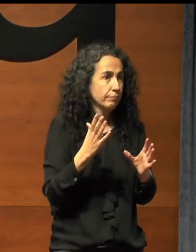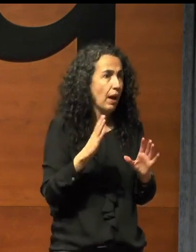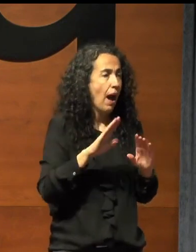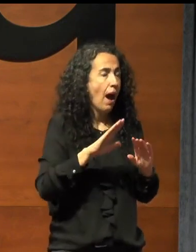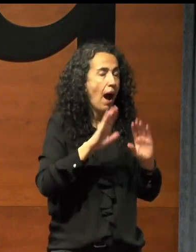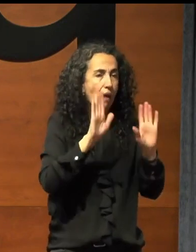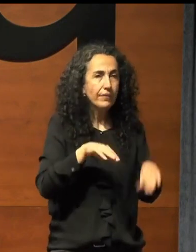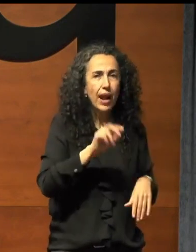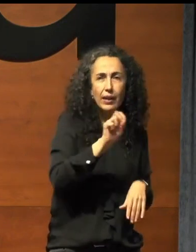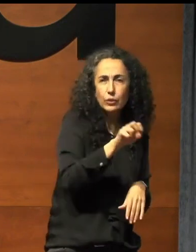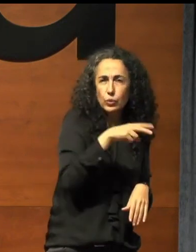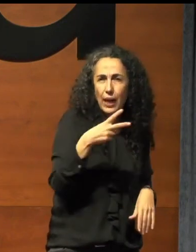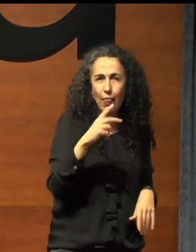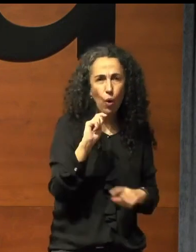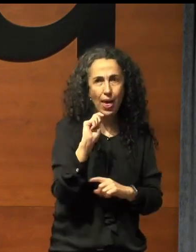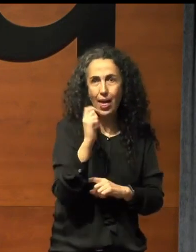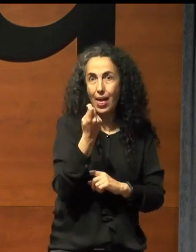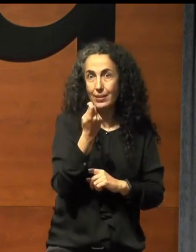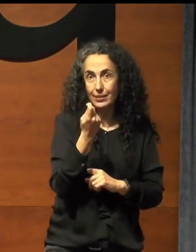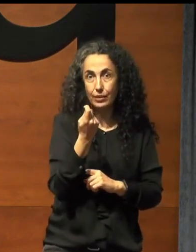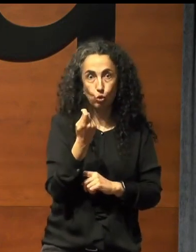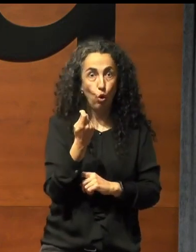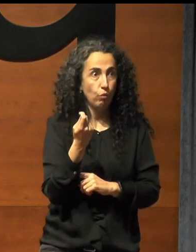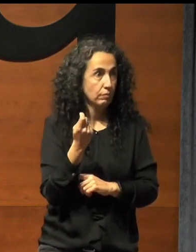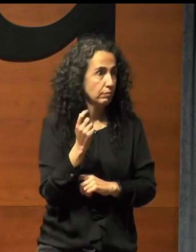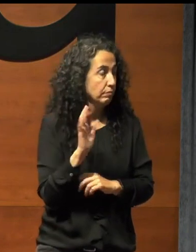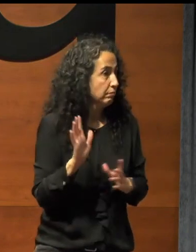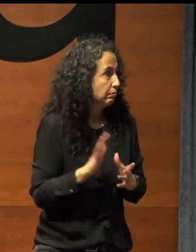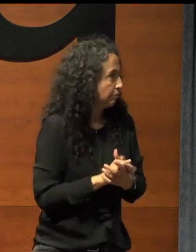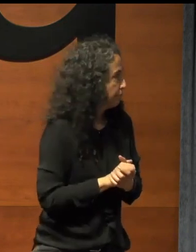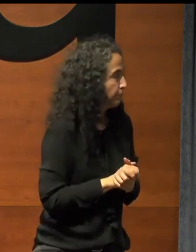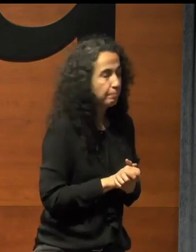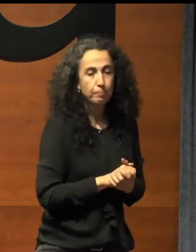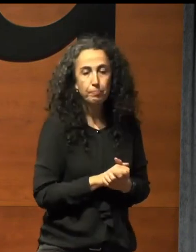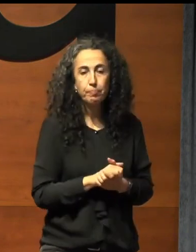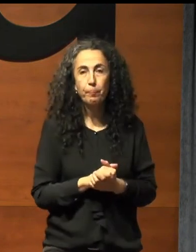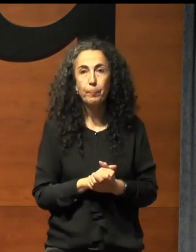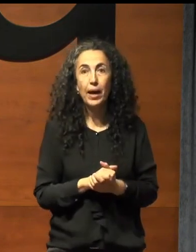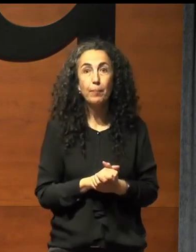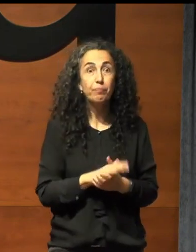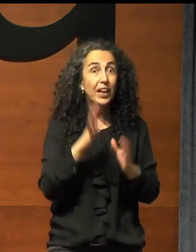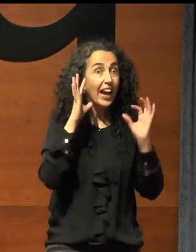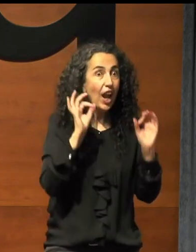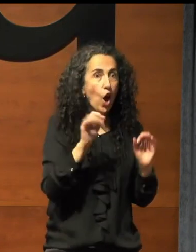que estuvieron presentes en ese festival. Y el resultado fue un éxito.